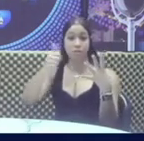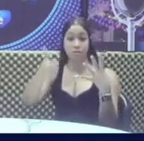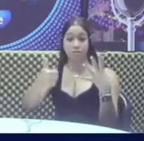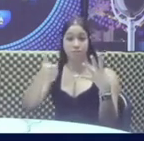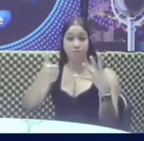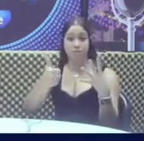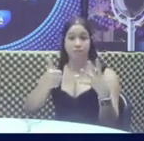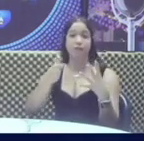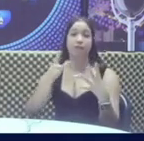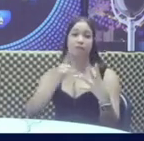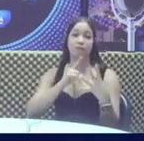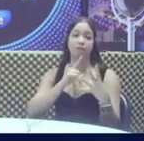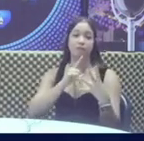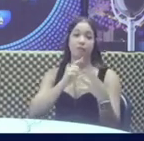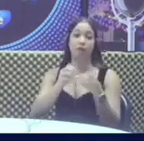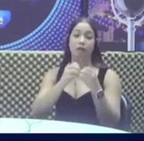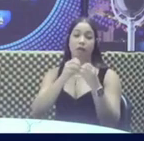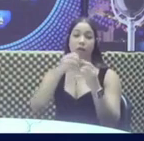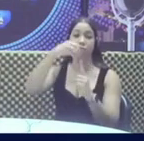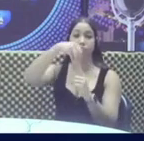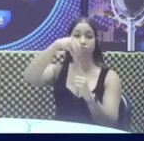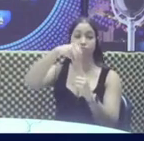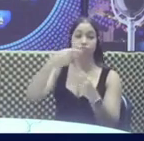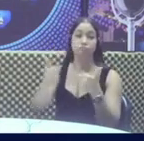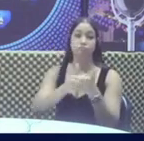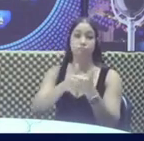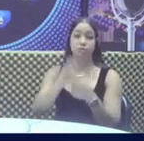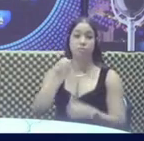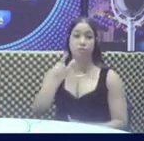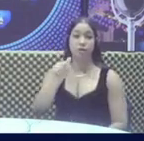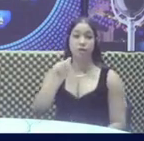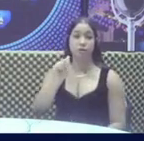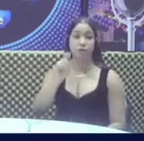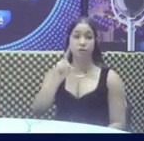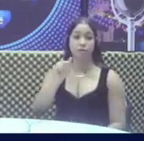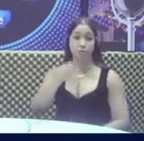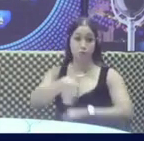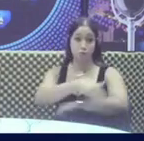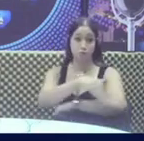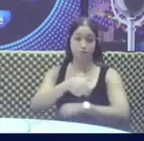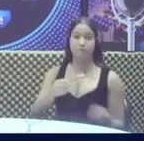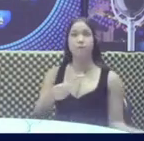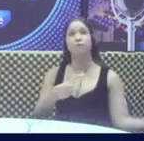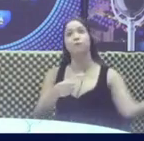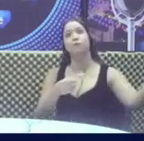I251, que tem o desembarque próximo à Avenida Balaiadas. Para atender a